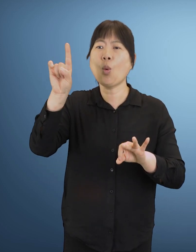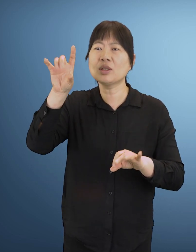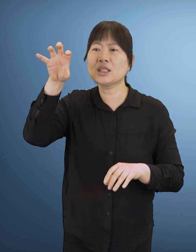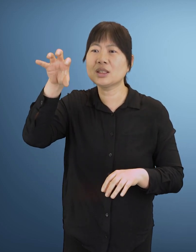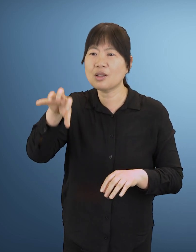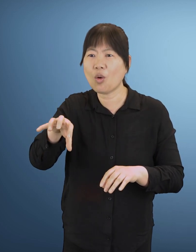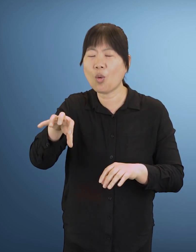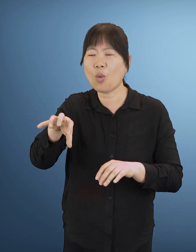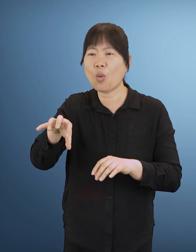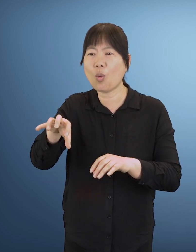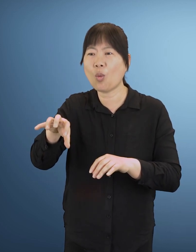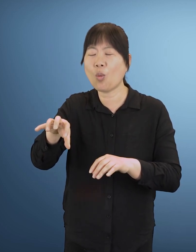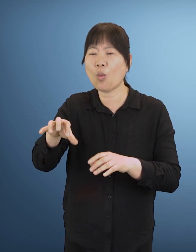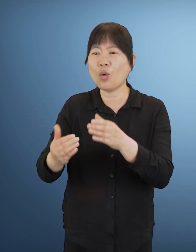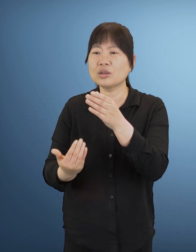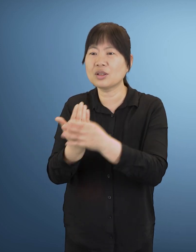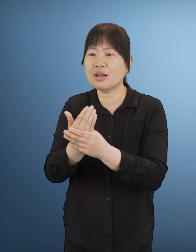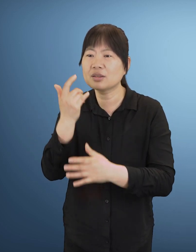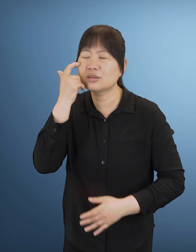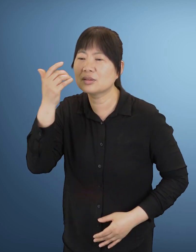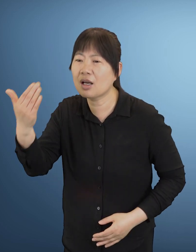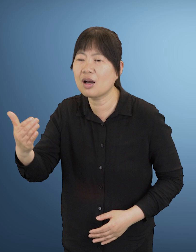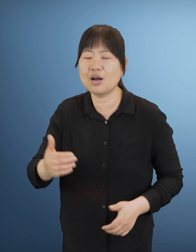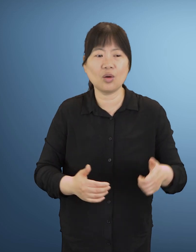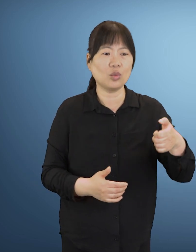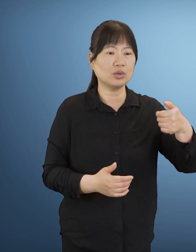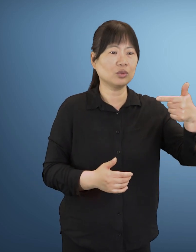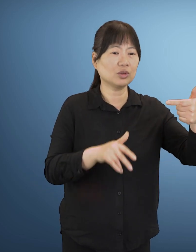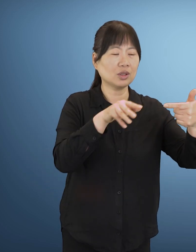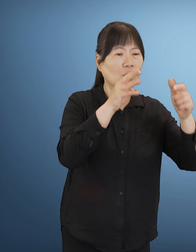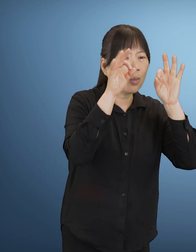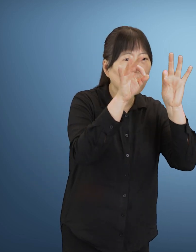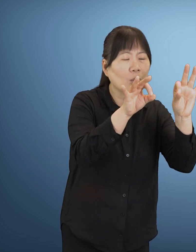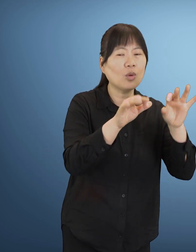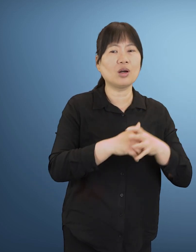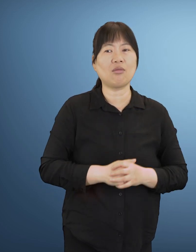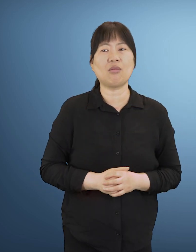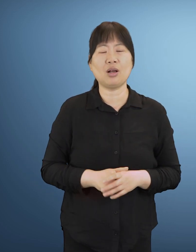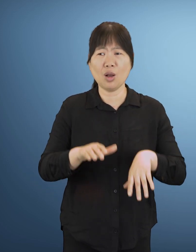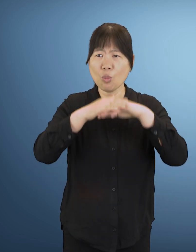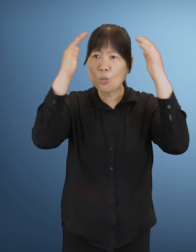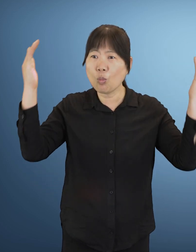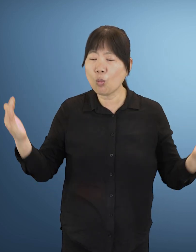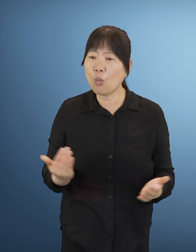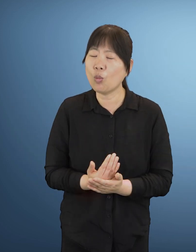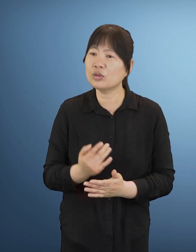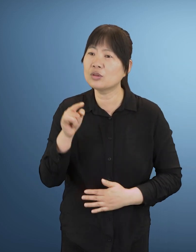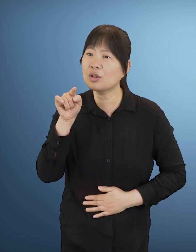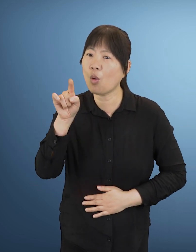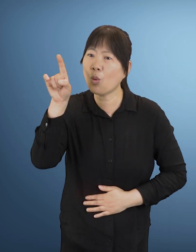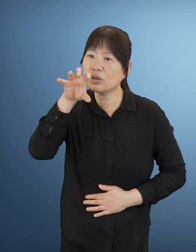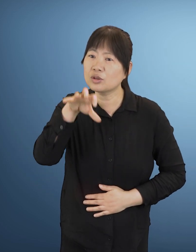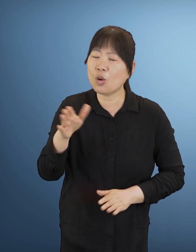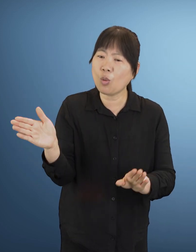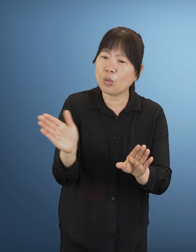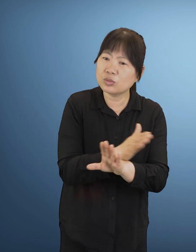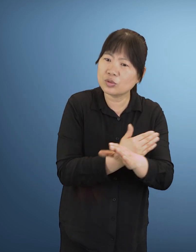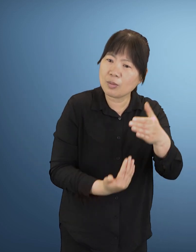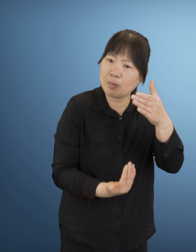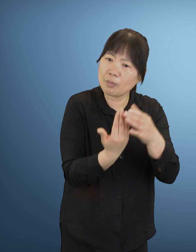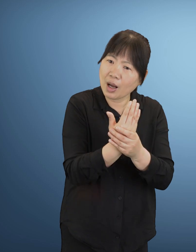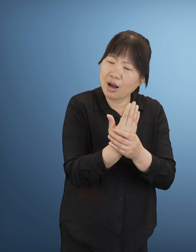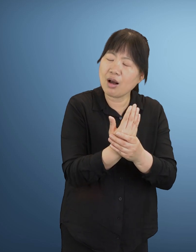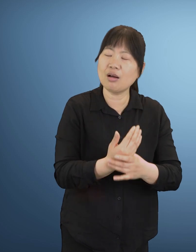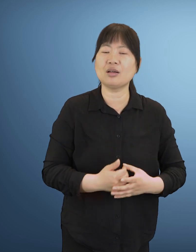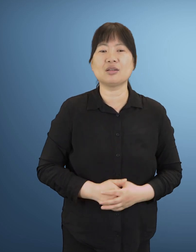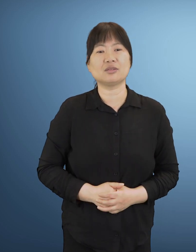났느냐? 또 56절에 보면 똑같죠? 이 모든 것이 어디서 났느냐? 자,